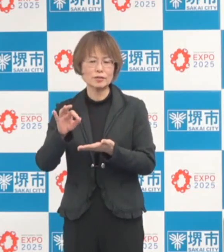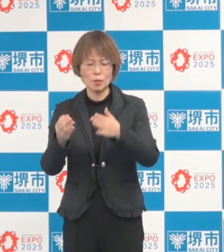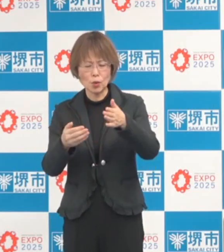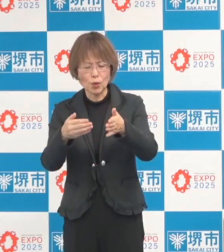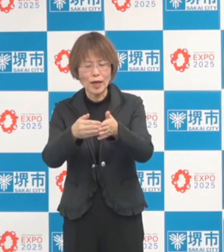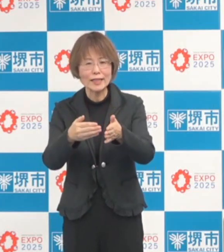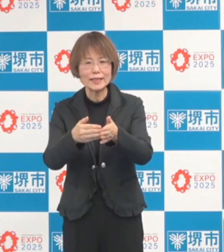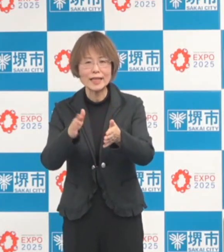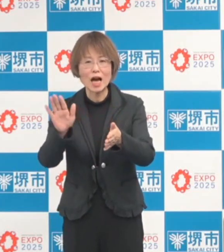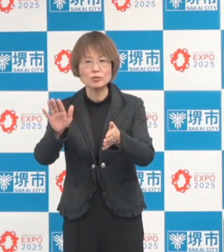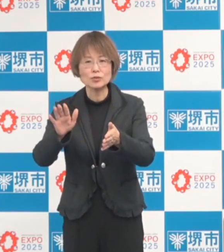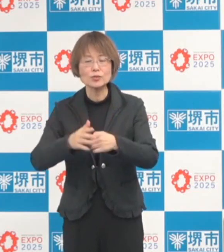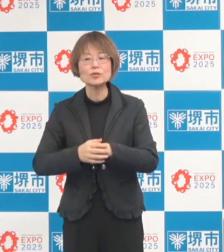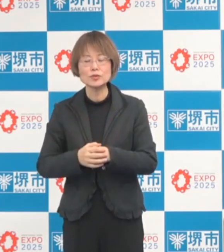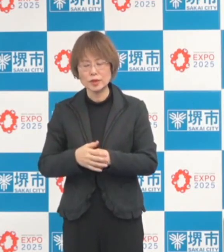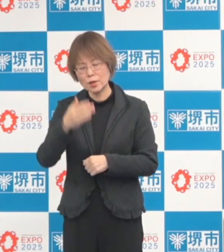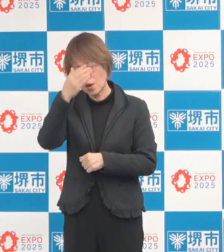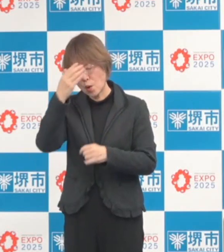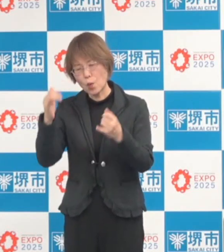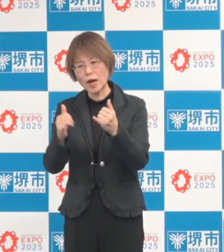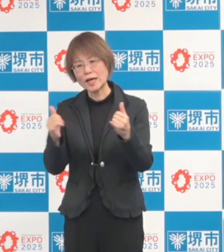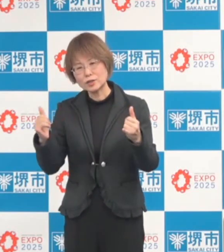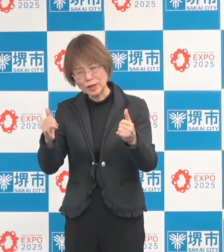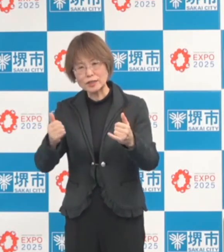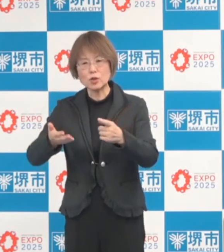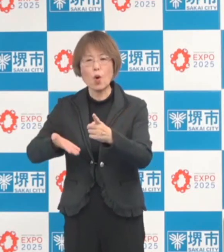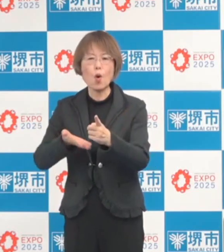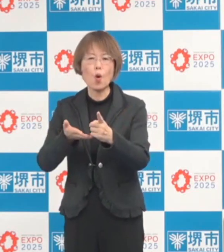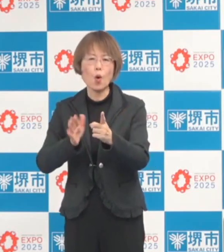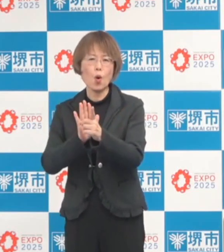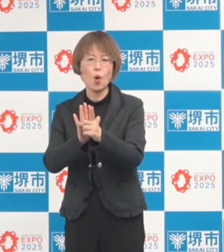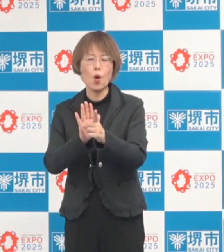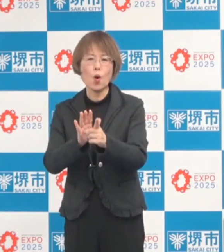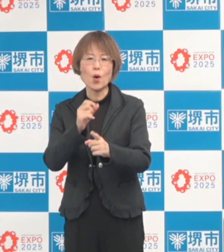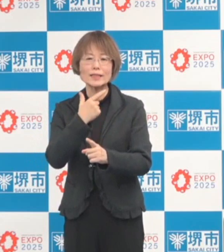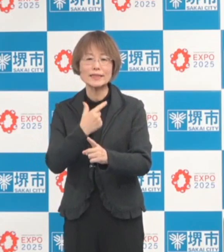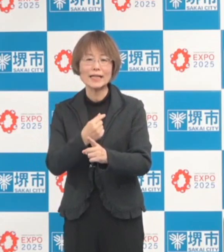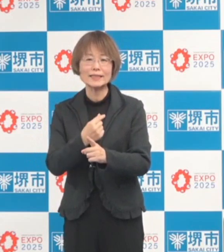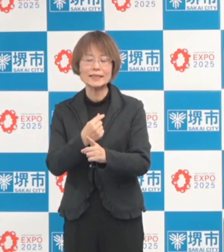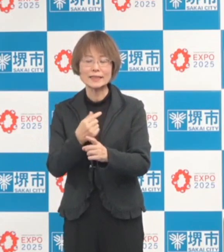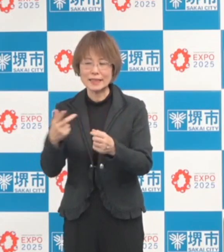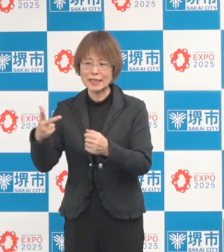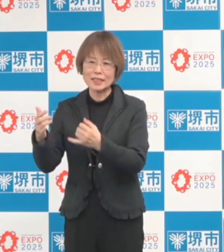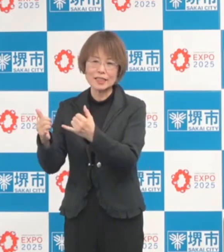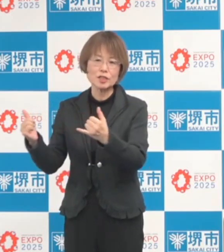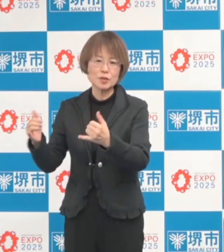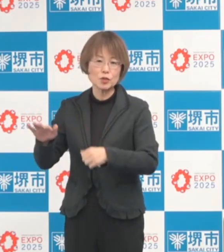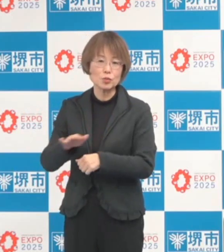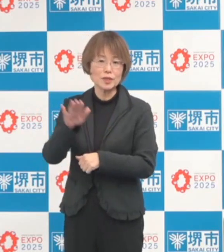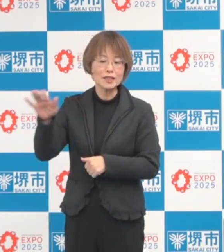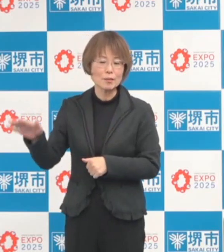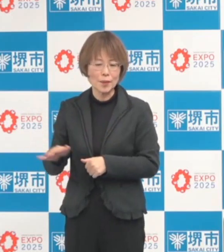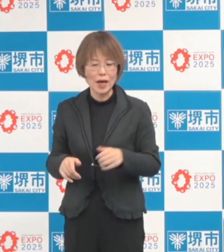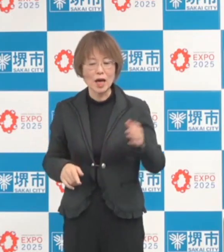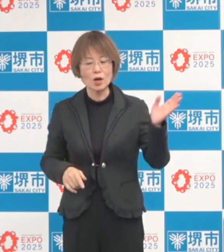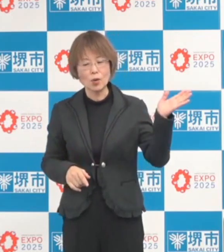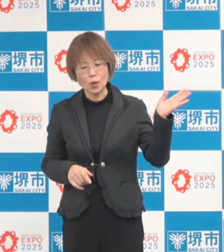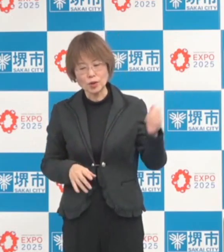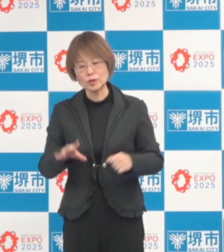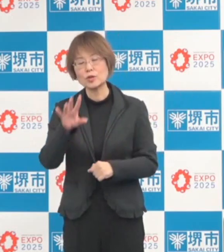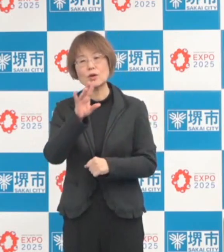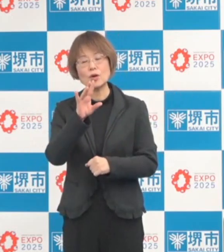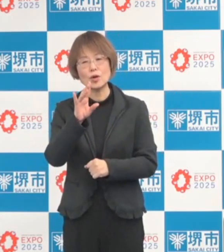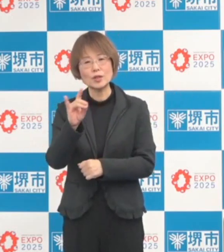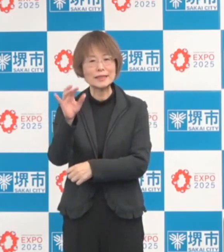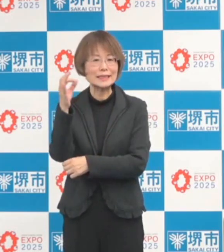の若い方たちの育ちを応援したい、進学を応援したいと思われる市民の皆様、ぜひこちらの基金ご寄付も含め